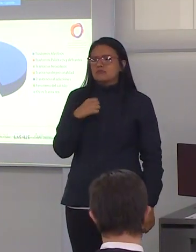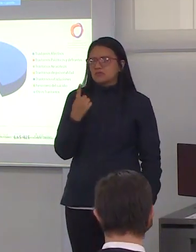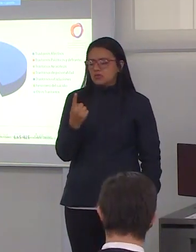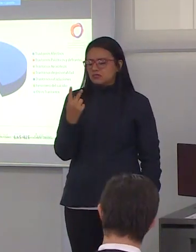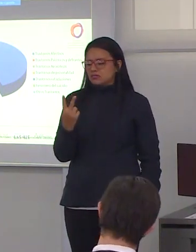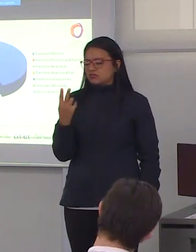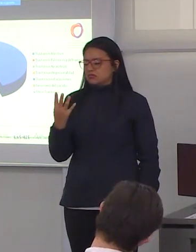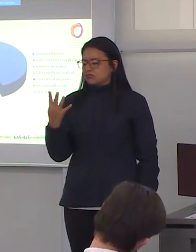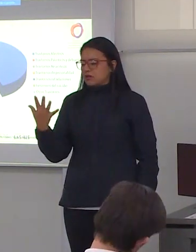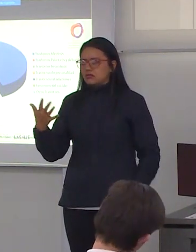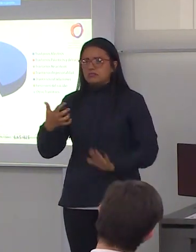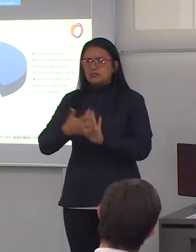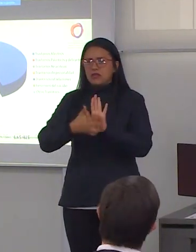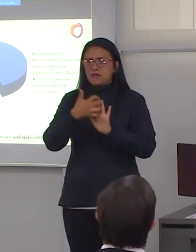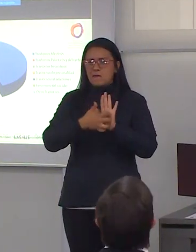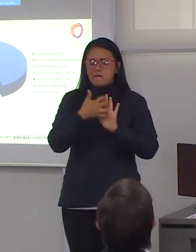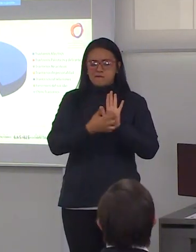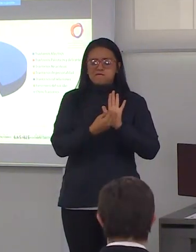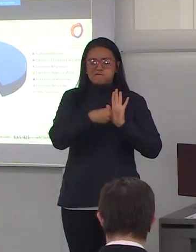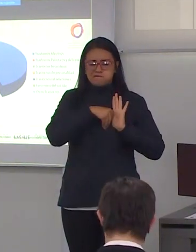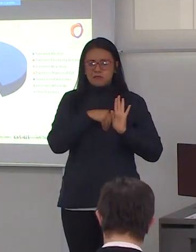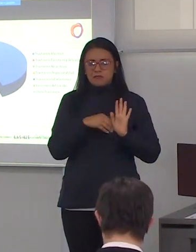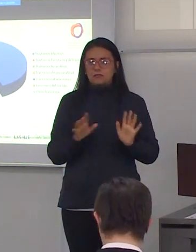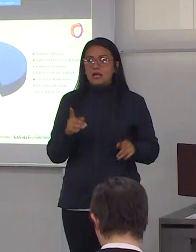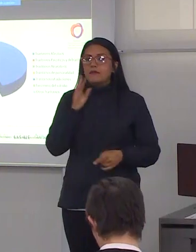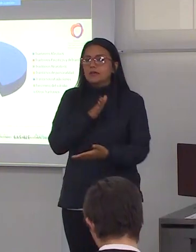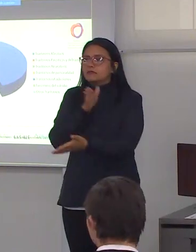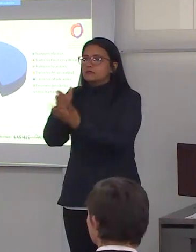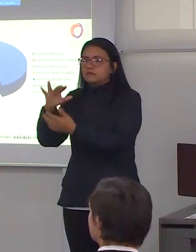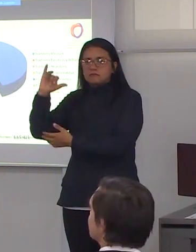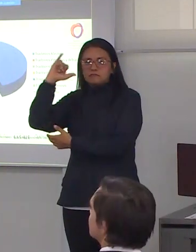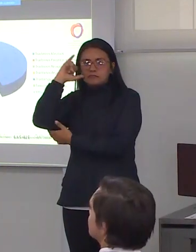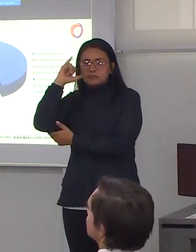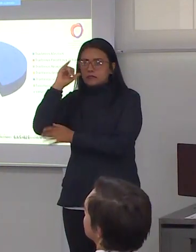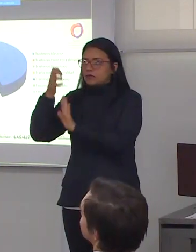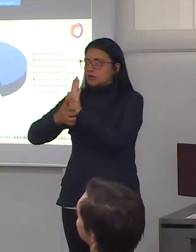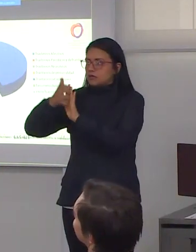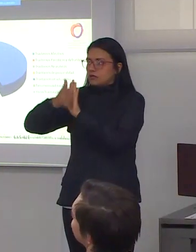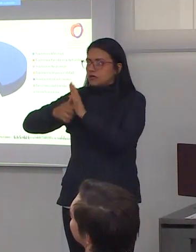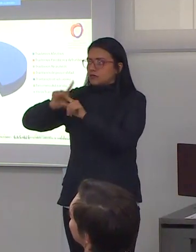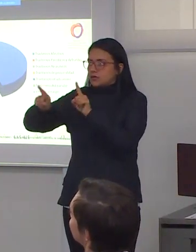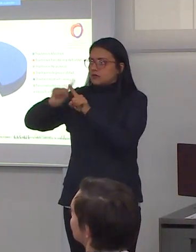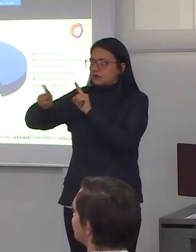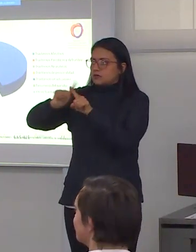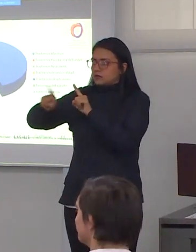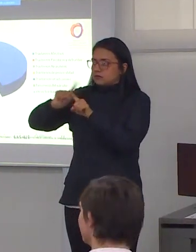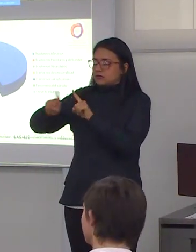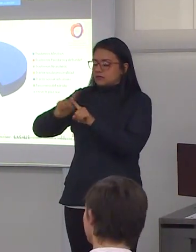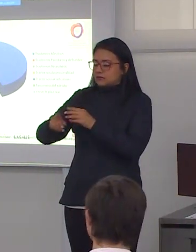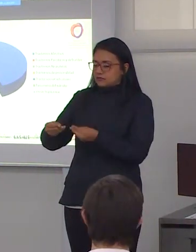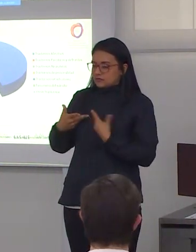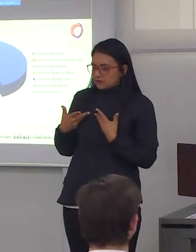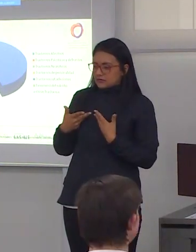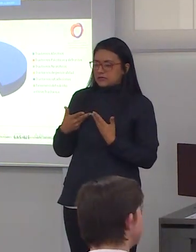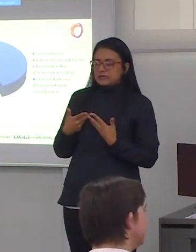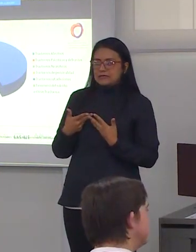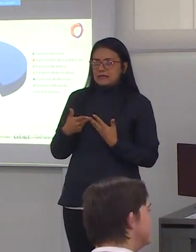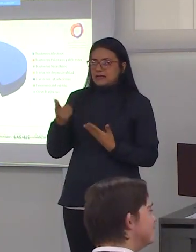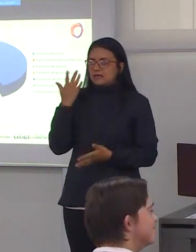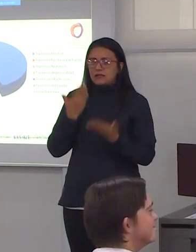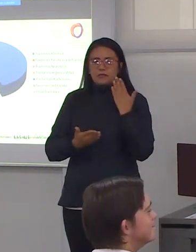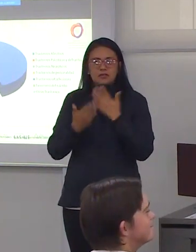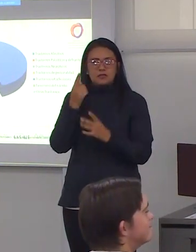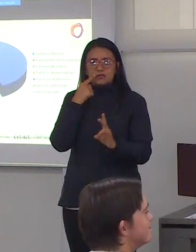o cuatro o cinco diagnósticos yo cada vez que la psiquiatra me diagnostican una cosa distinta entonces digamos que eso es muy